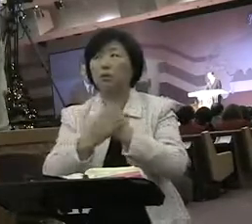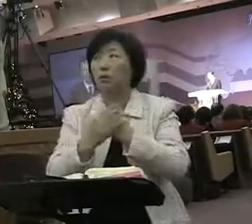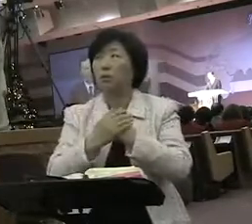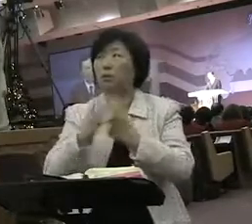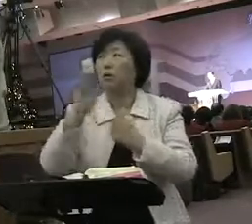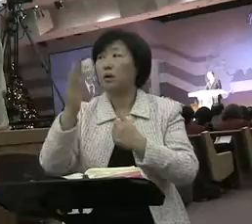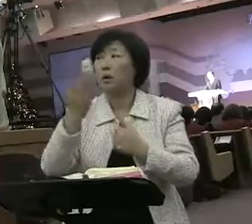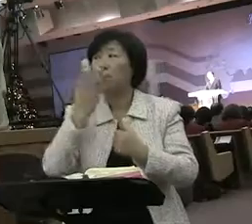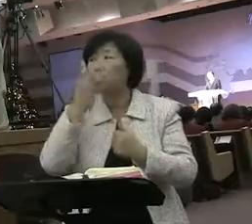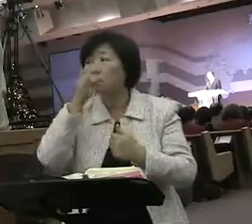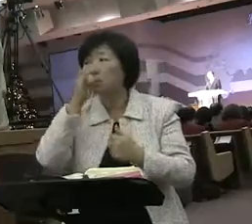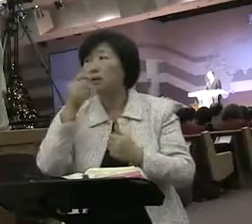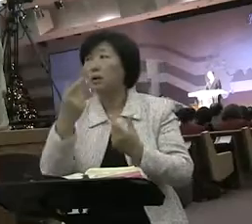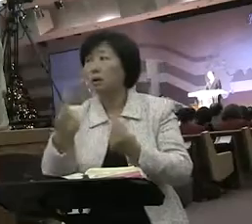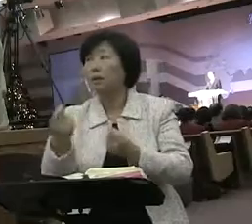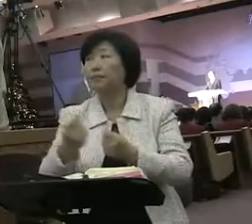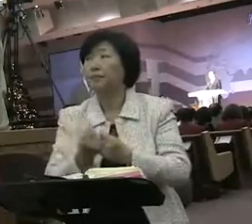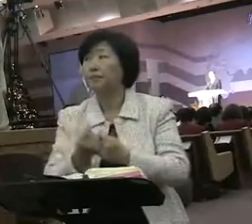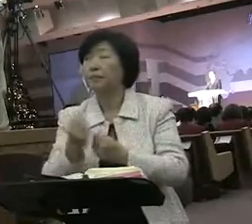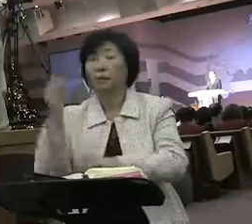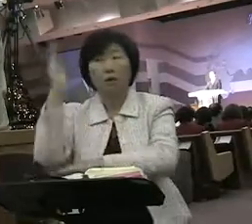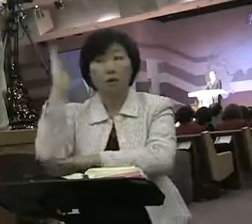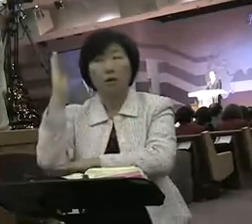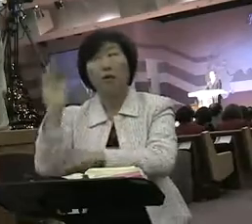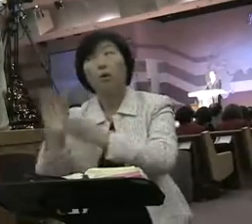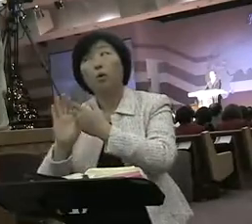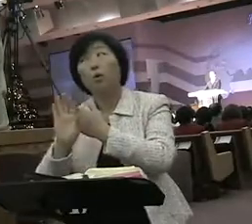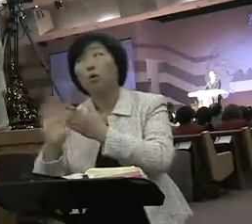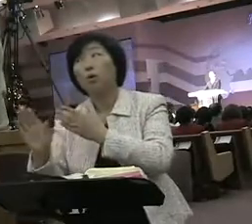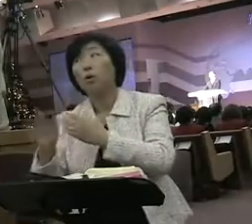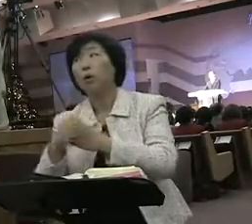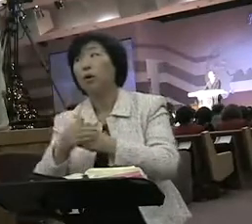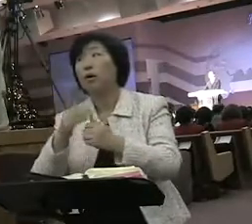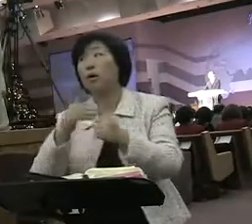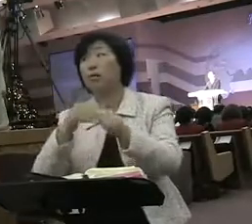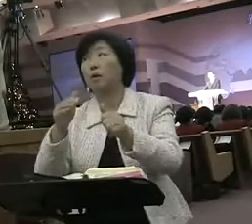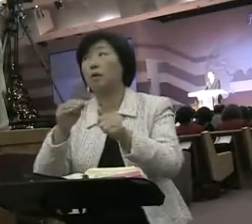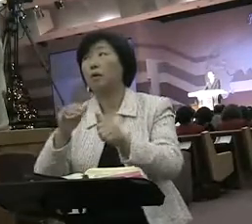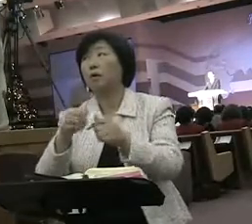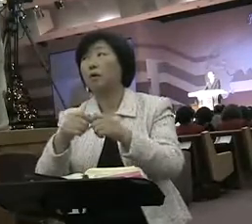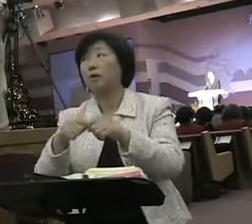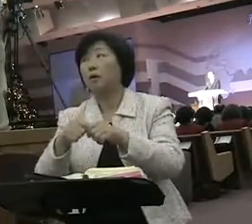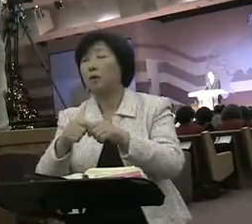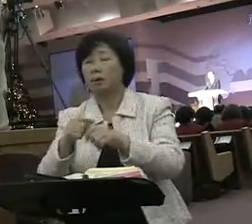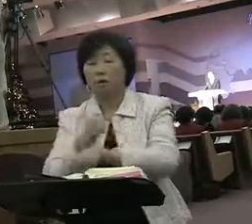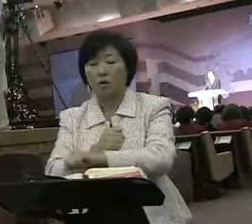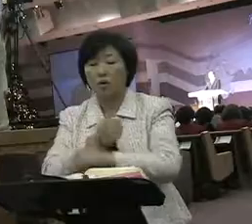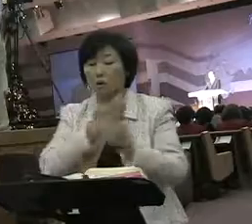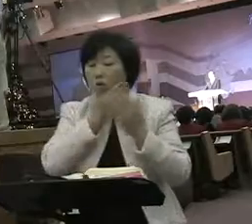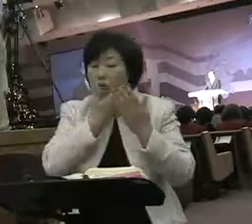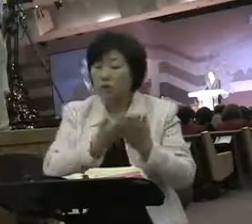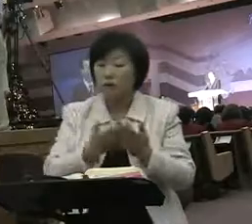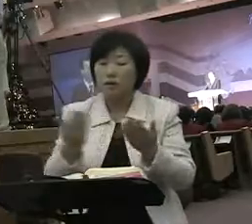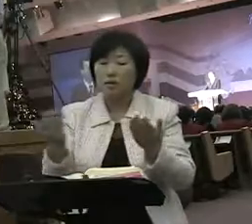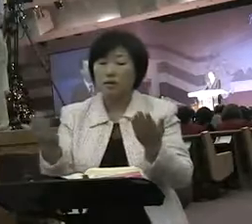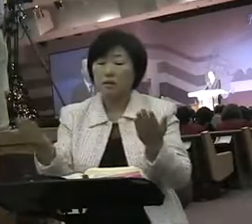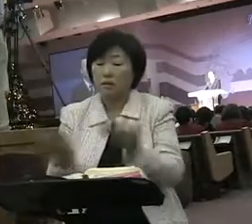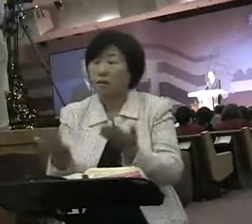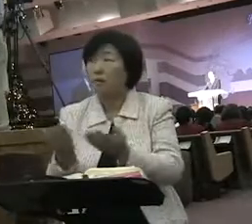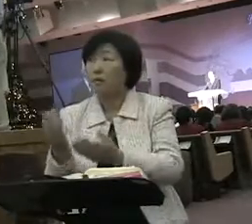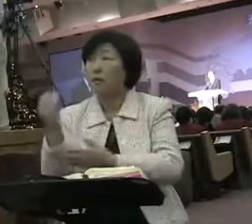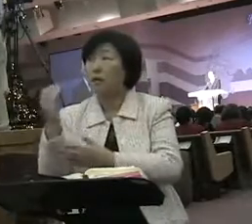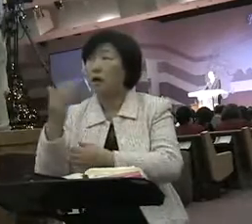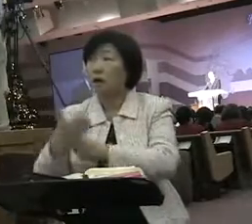될 수 있을 것 같아요. 설교 후에 파송식을 좀 더 구체적으로 갖겠지만 이 귀한 사역 허락하신 하나님께